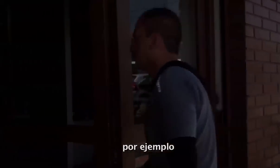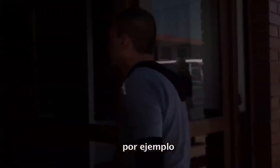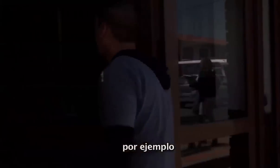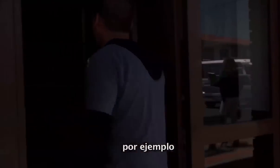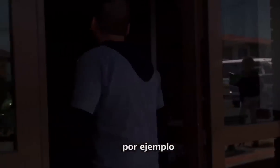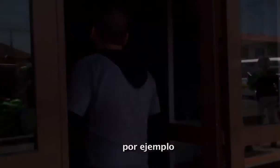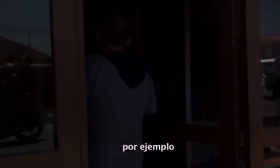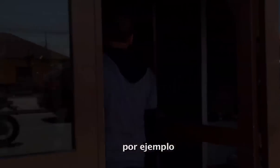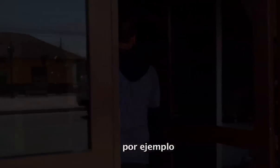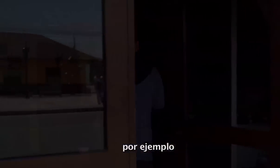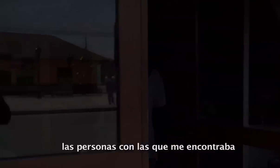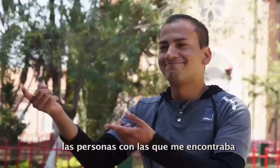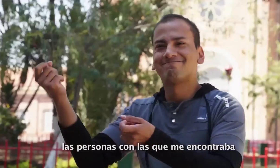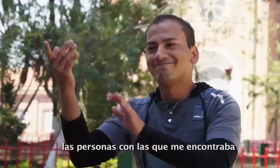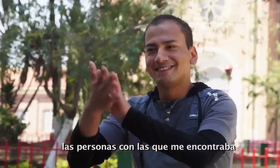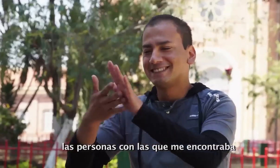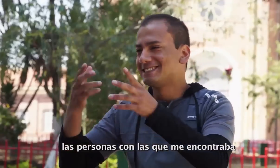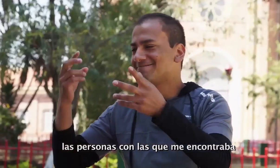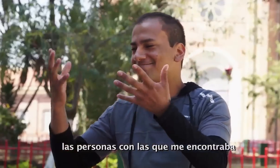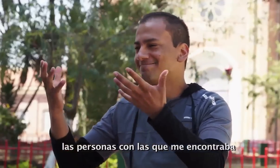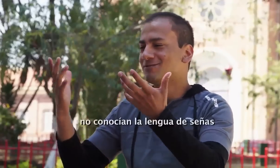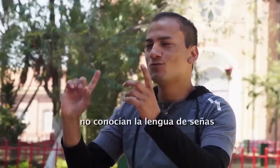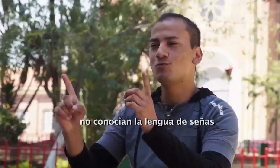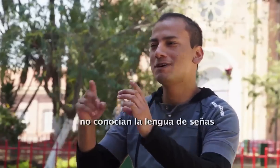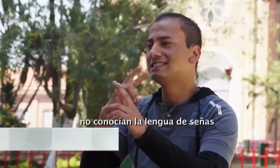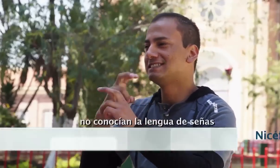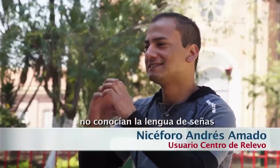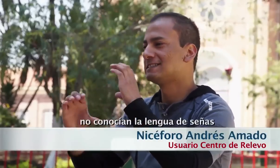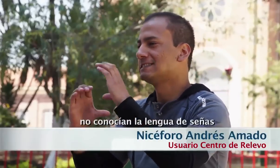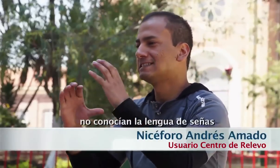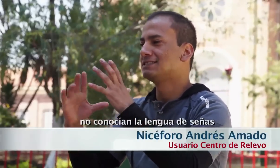¿Qué lengua de señas?